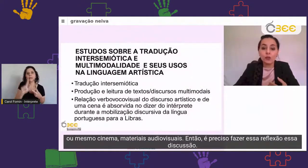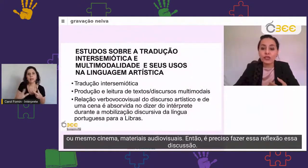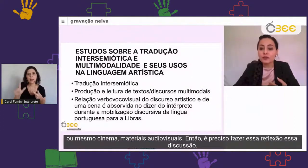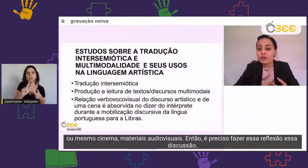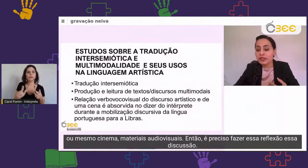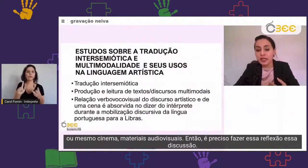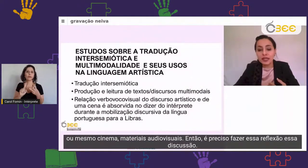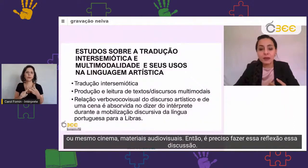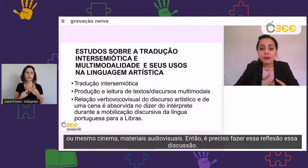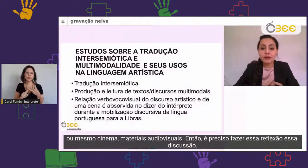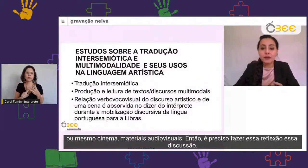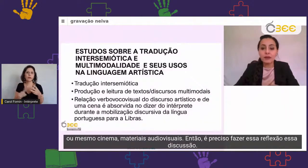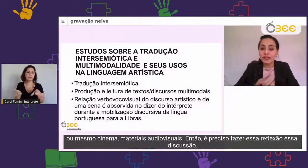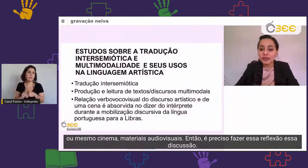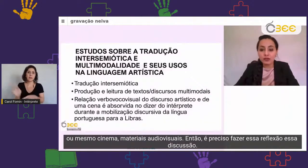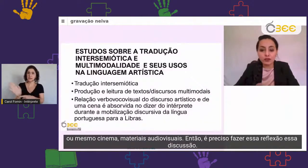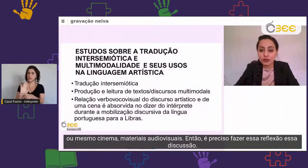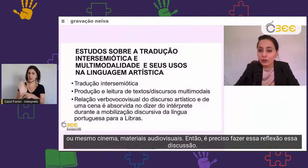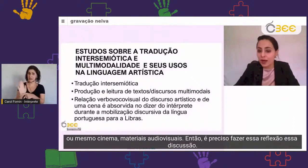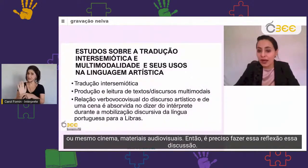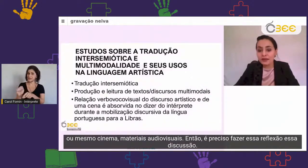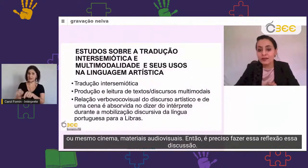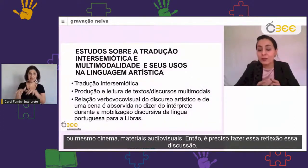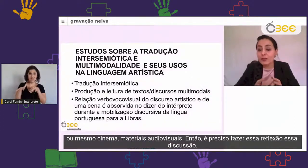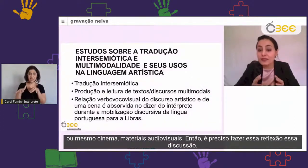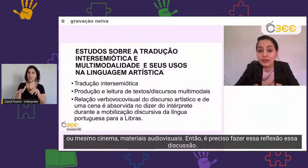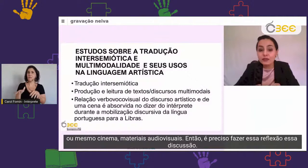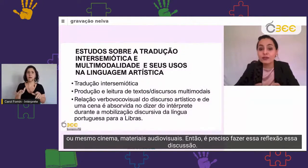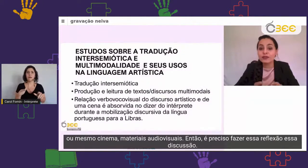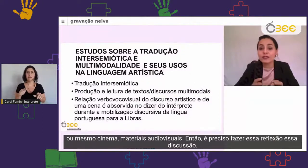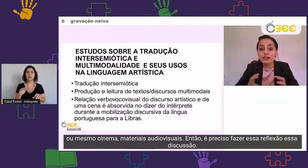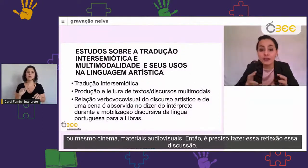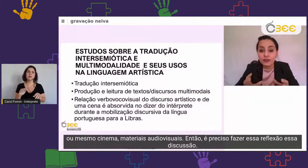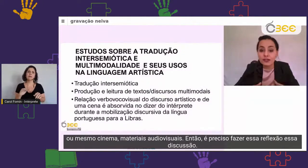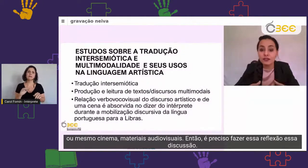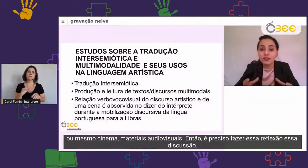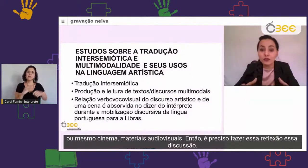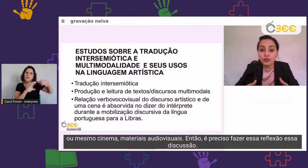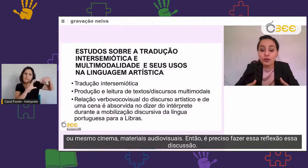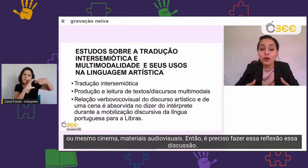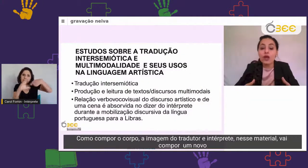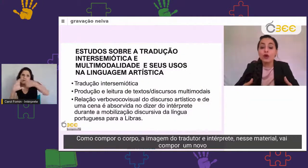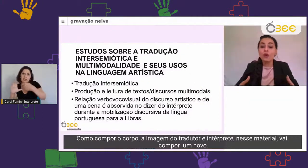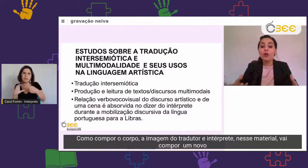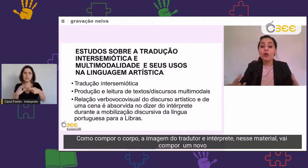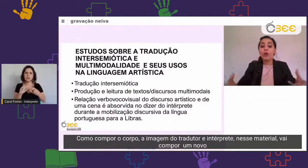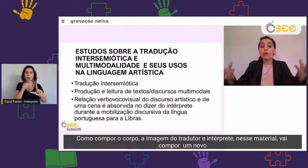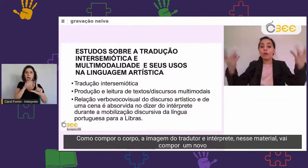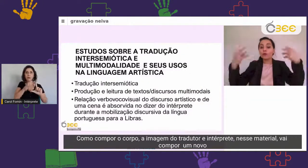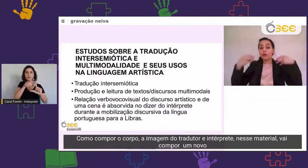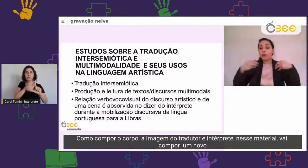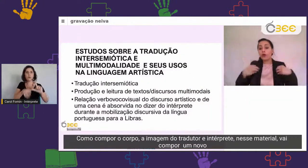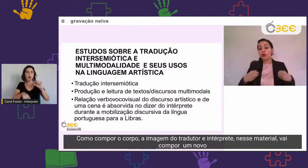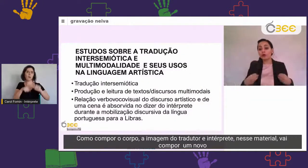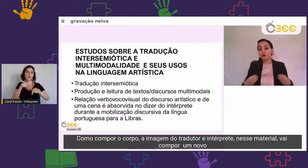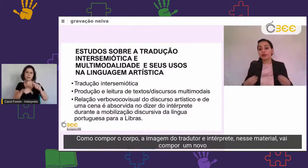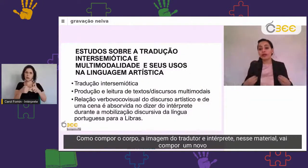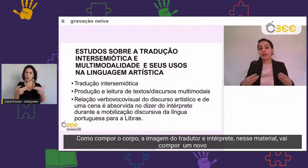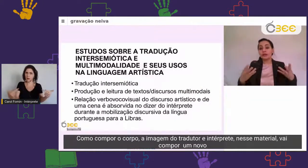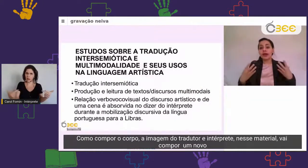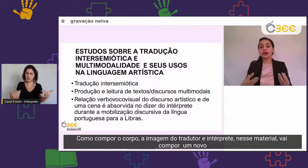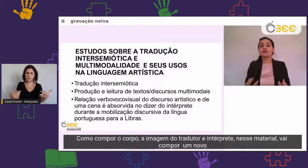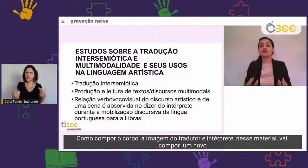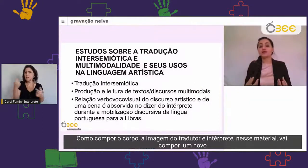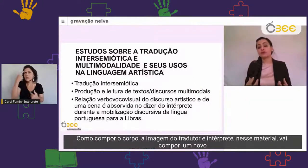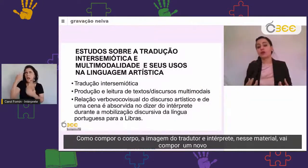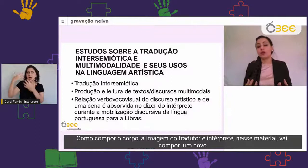literatura, ou mesmo cinema, materiais audiovisuais. Então, é preciso fazer essa reflexão, essa discussão, como compor o corpo,